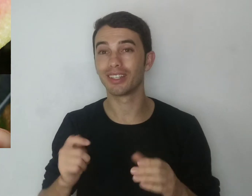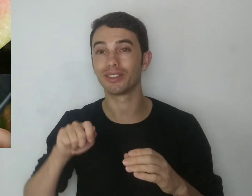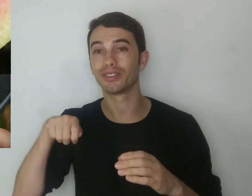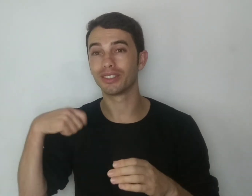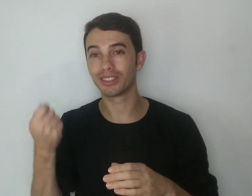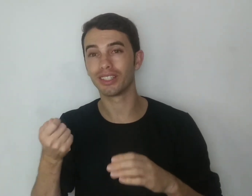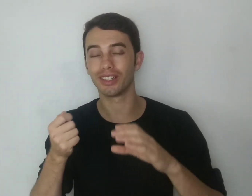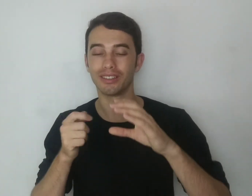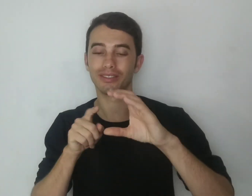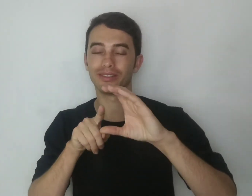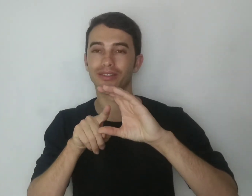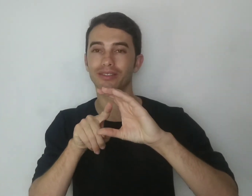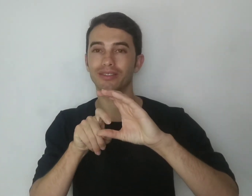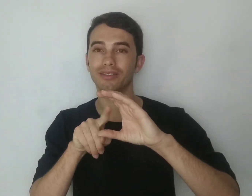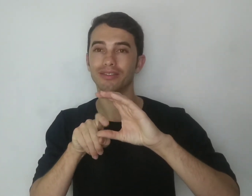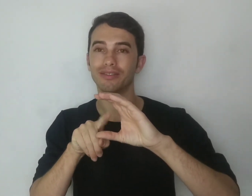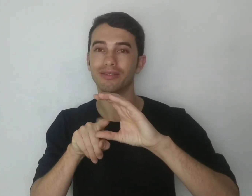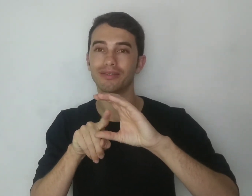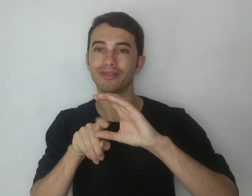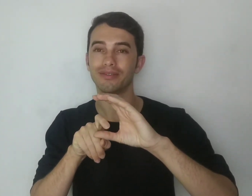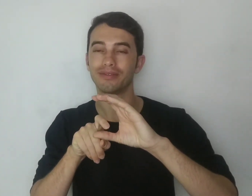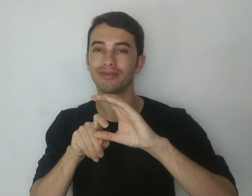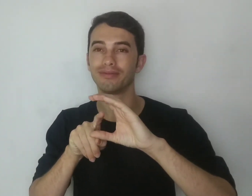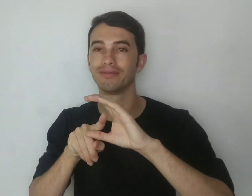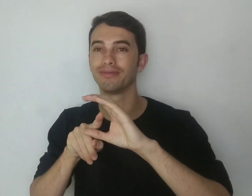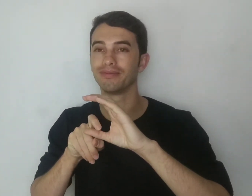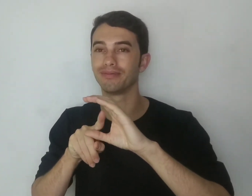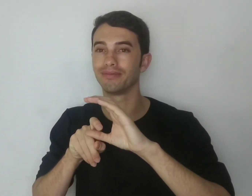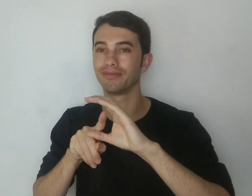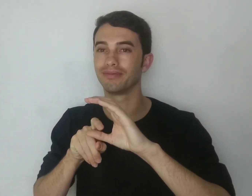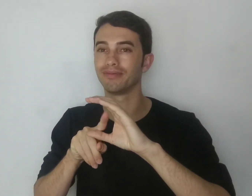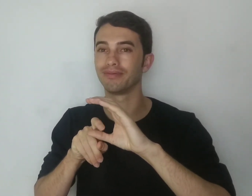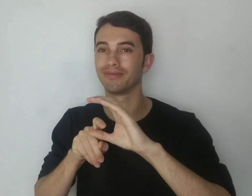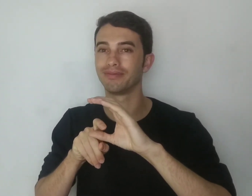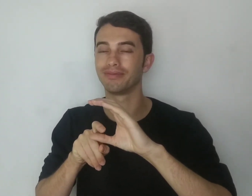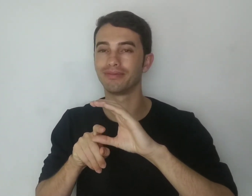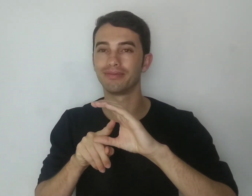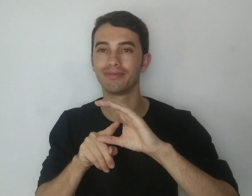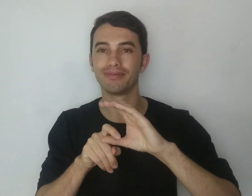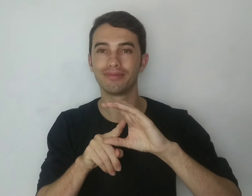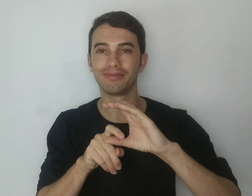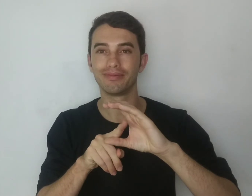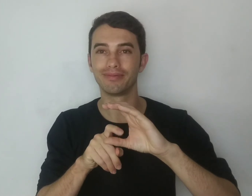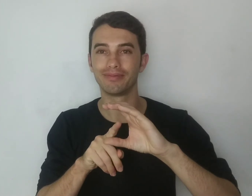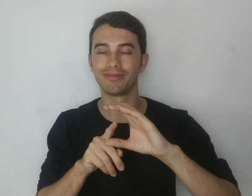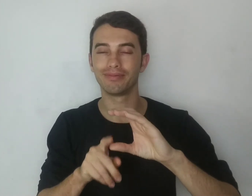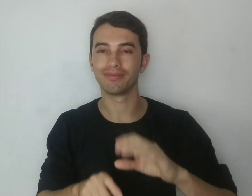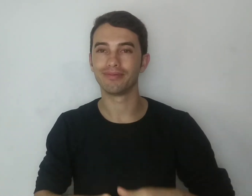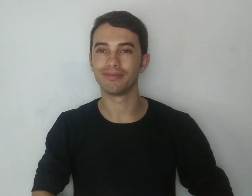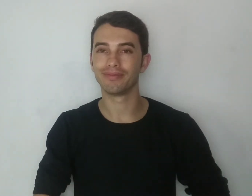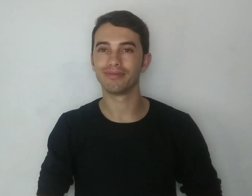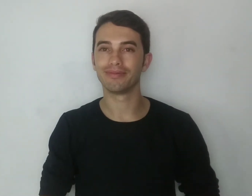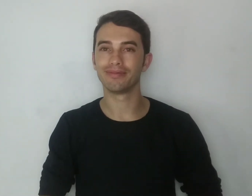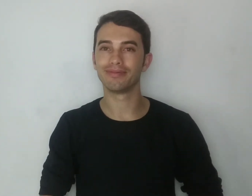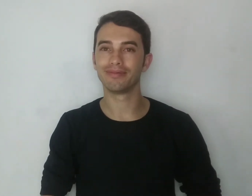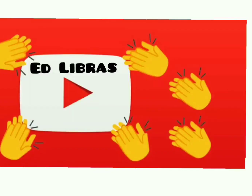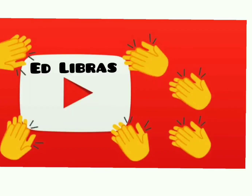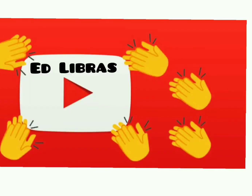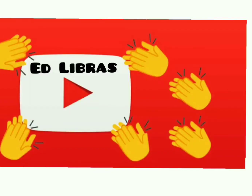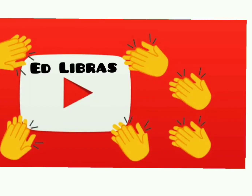Então, ele ficou como sendo então aqui goiaba, referente ao bichinho da goiaba. Você gosta